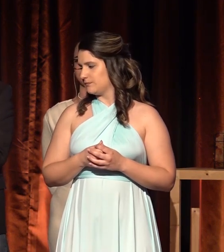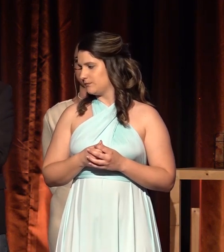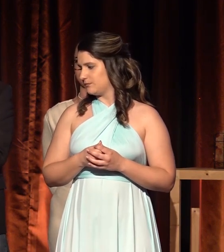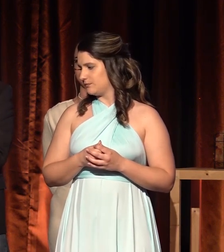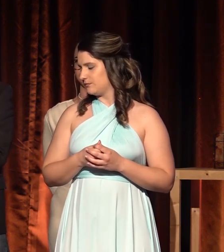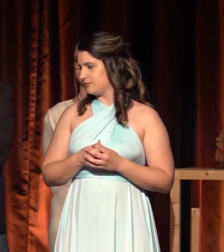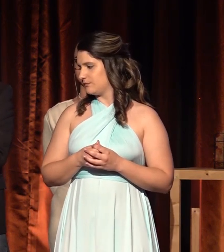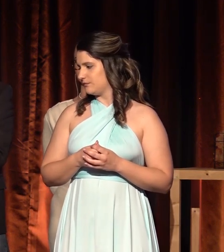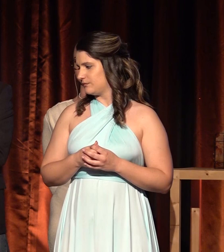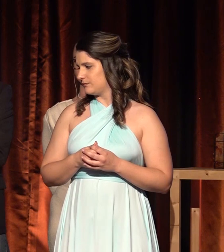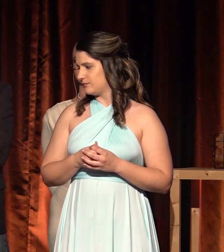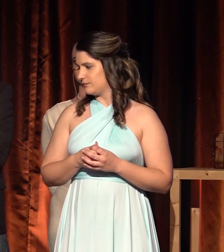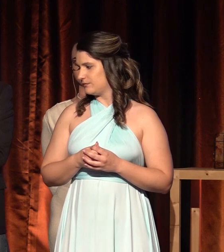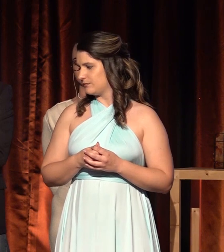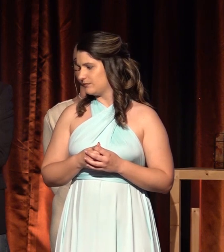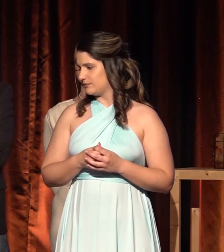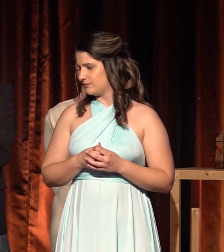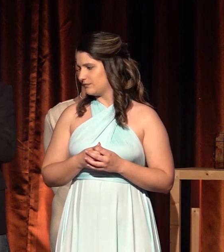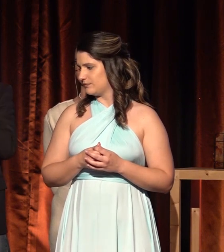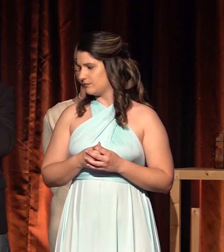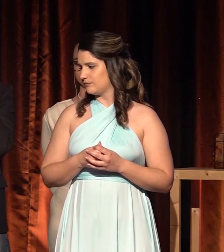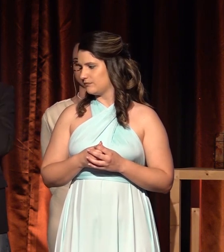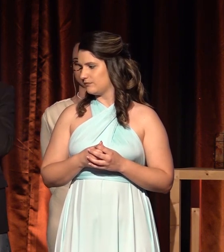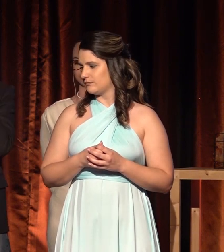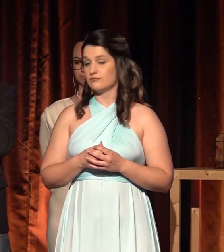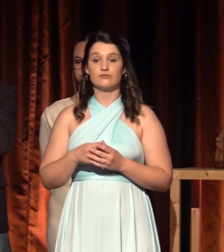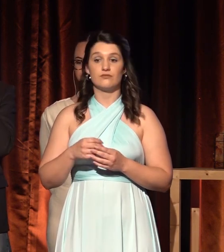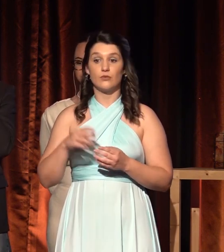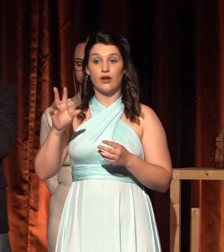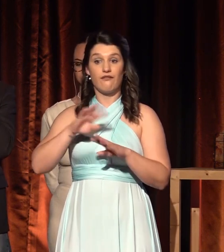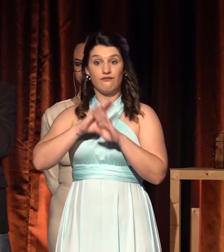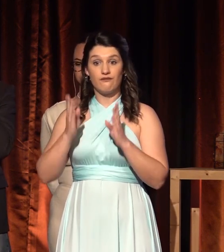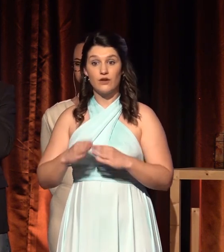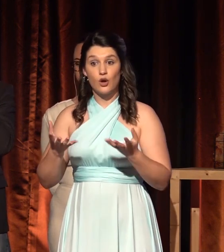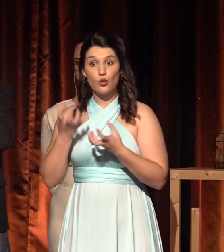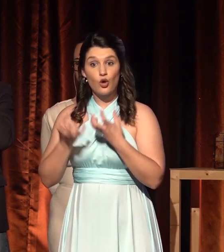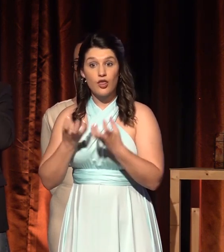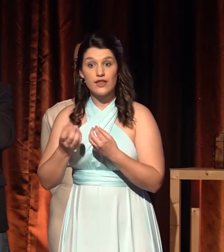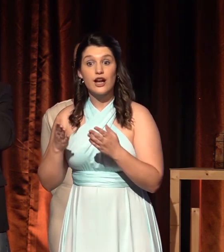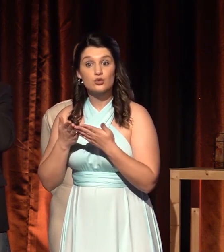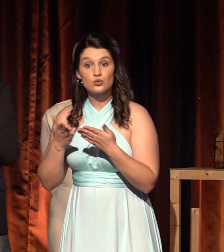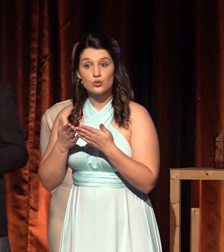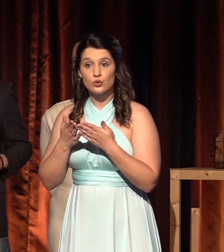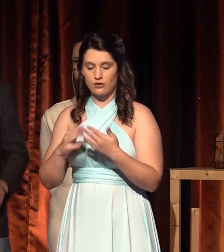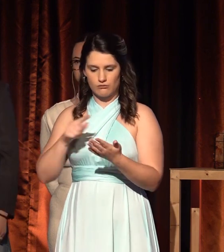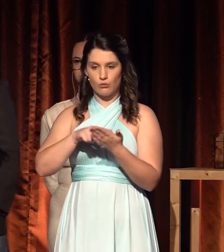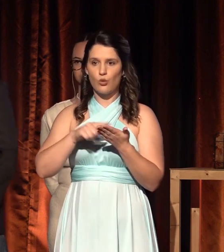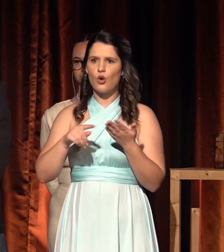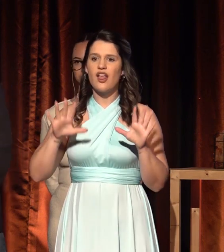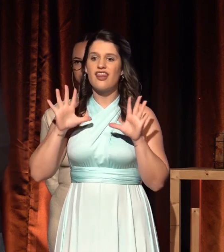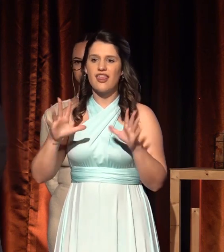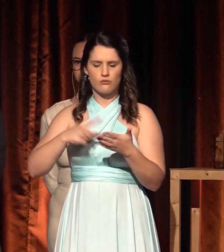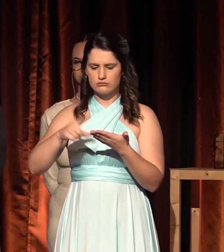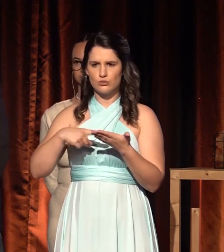aprendre. De nou, millorant les anteriors, arriben a casa unes notes de 10. Just després, arriba a l'Institut el Superior de